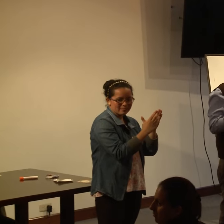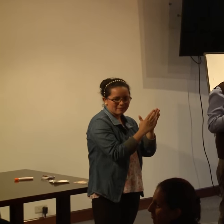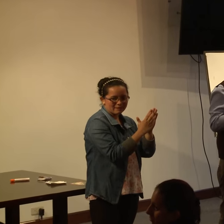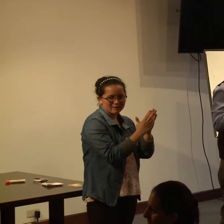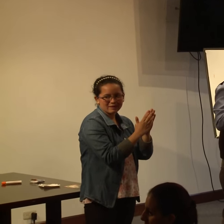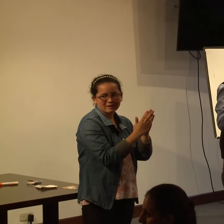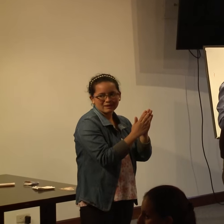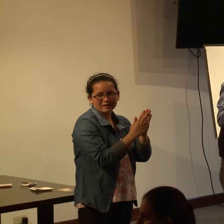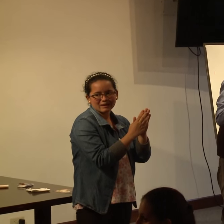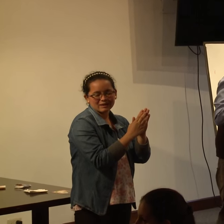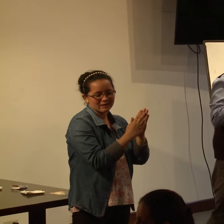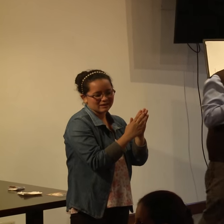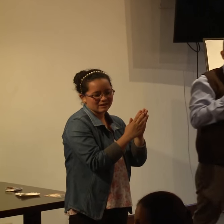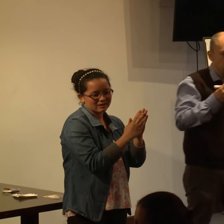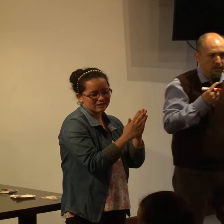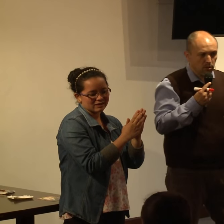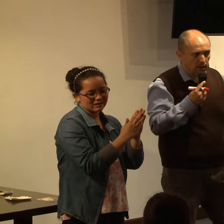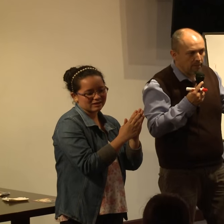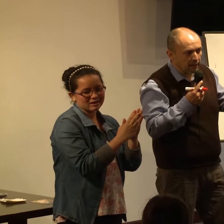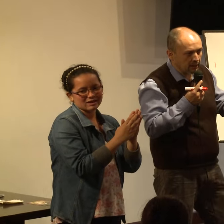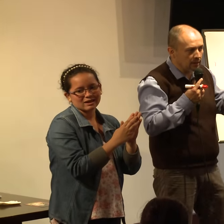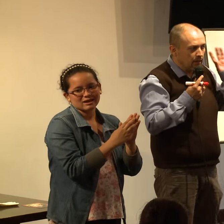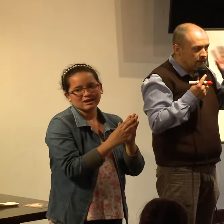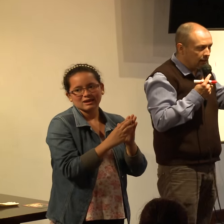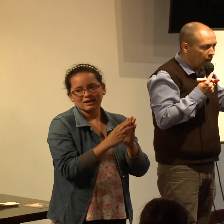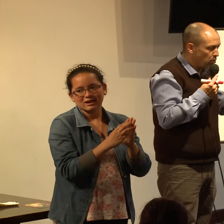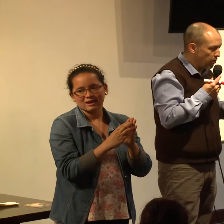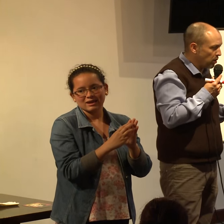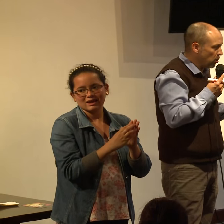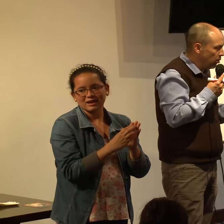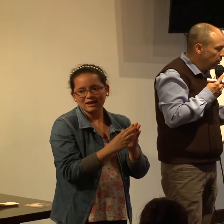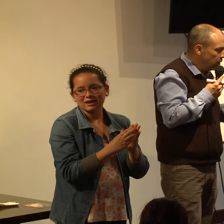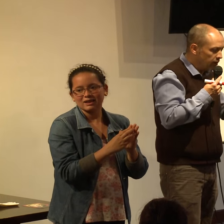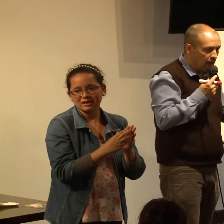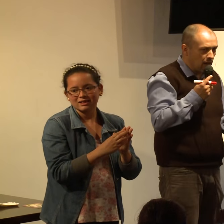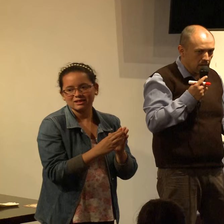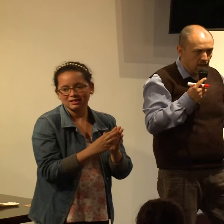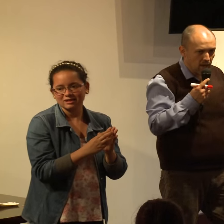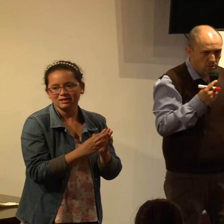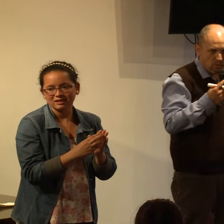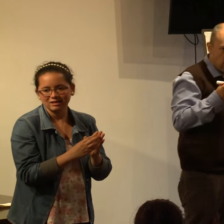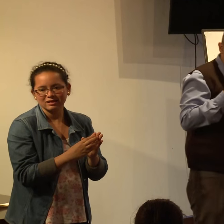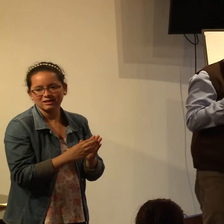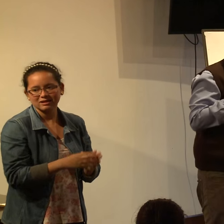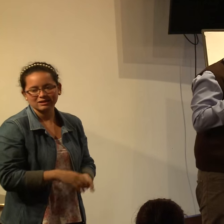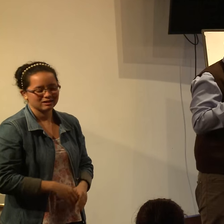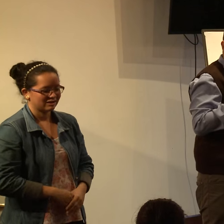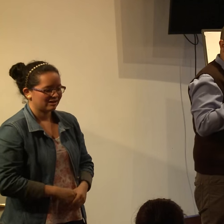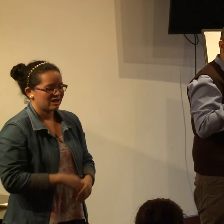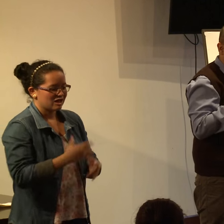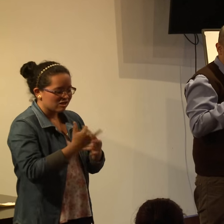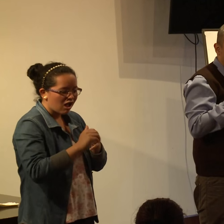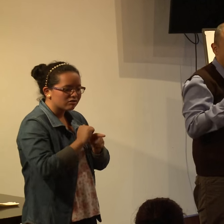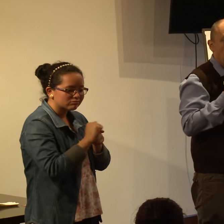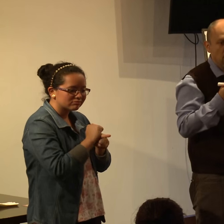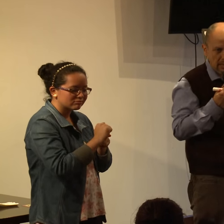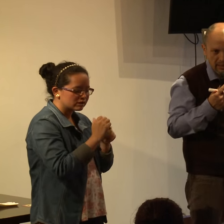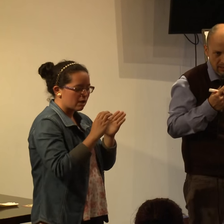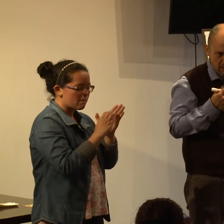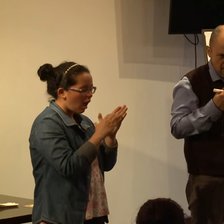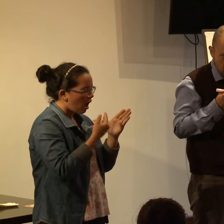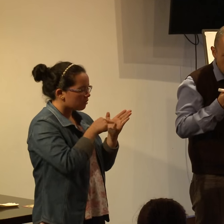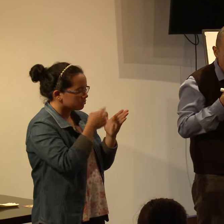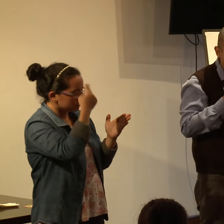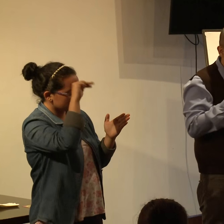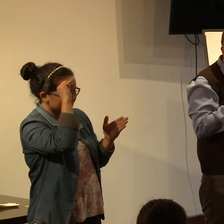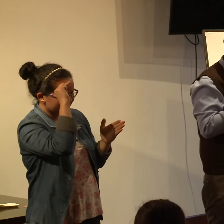un ejercicio ya, un poco de acercamiento, de descripción a partir de la observación de esto, y luego hicimos un ejercicio de representación para volver a